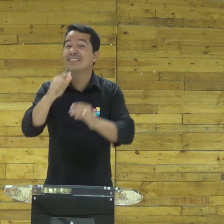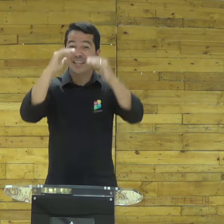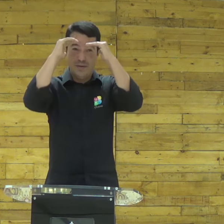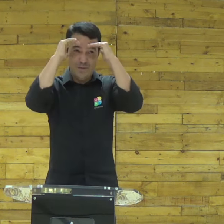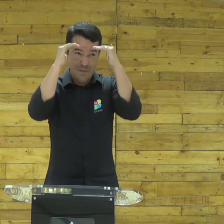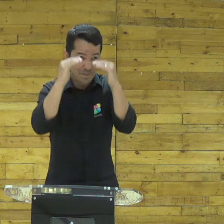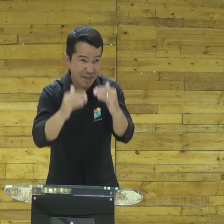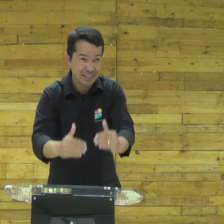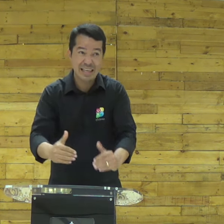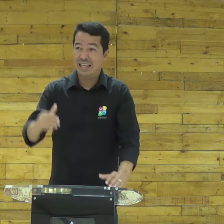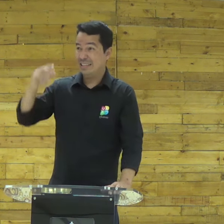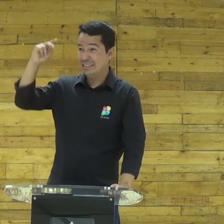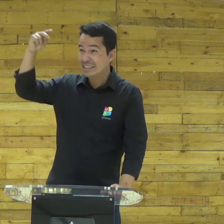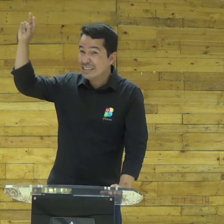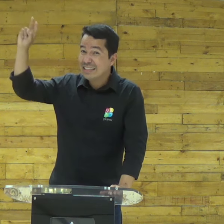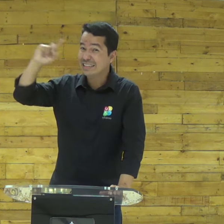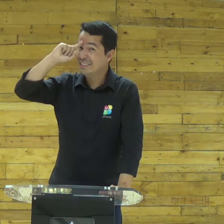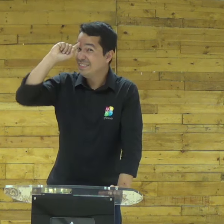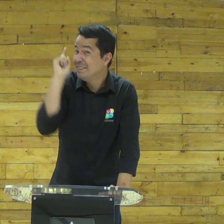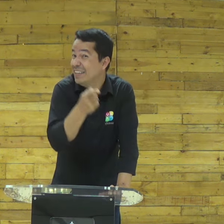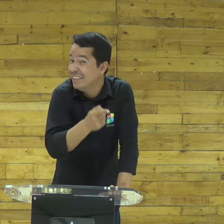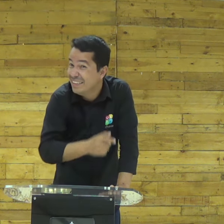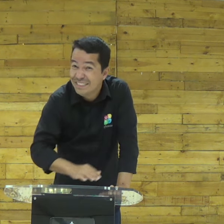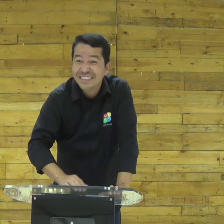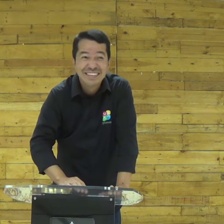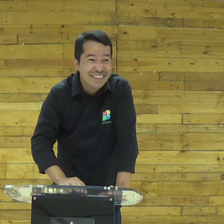Jesus você obedece os seus